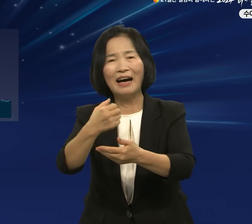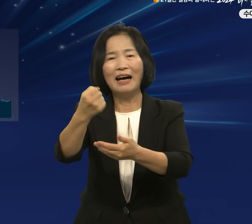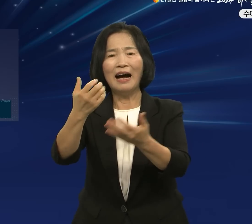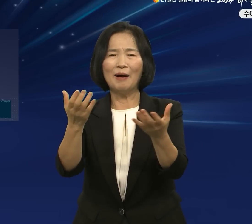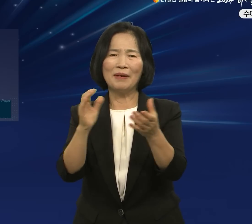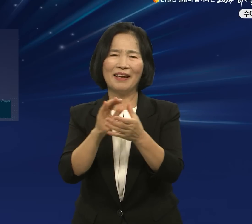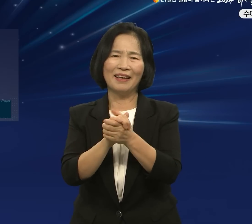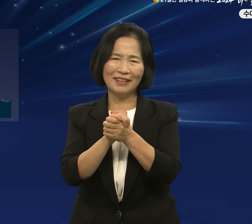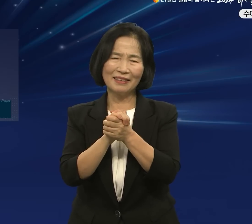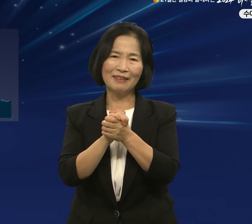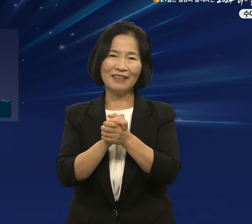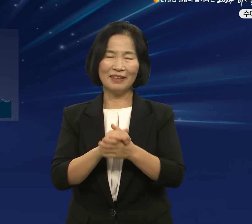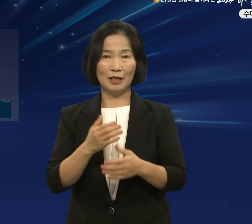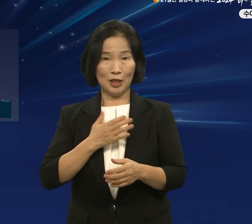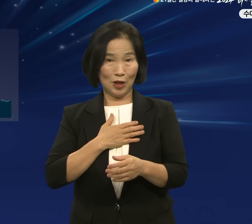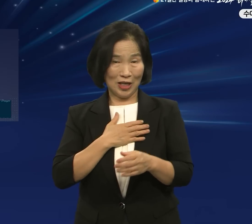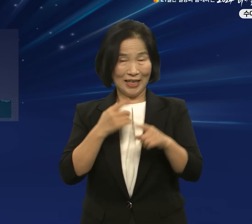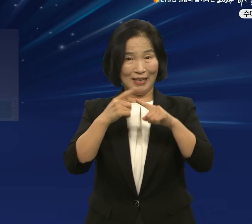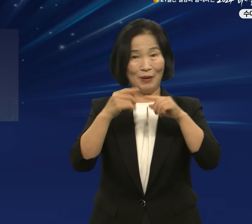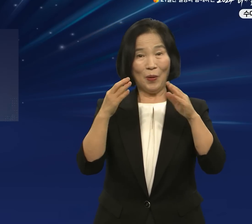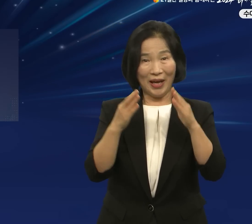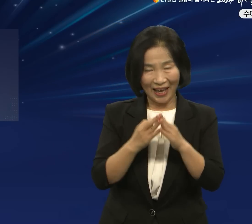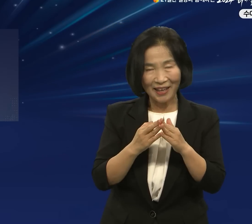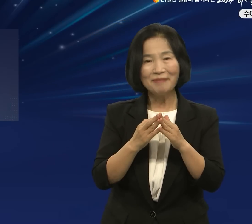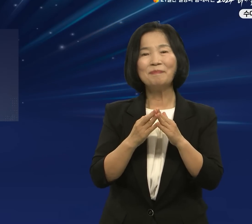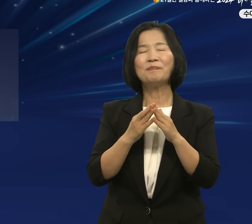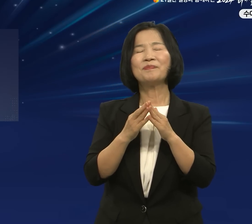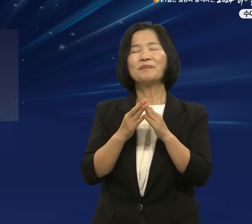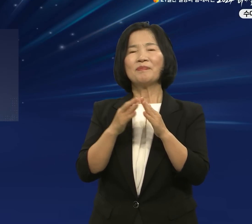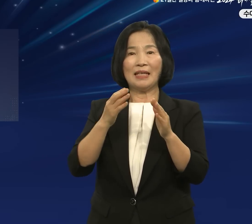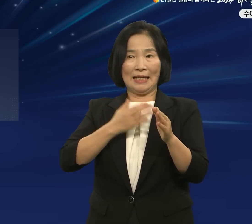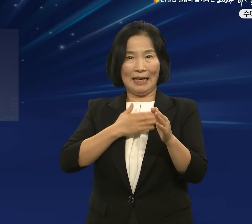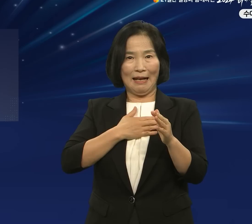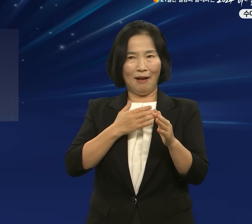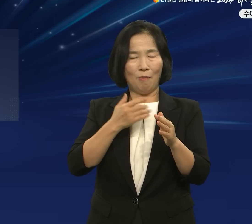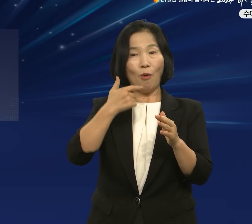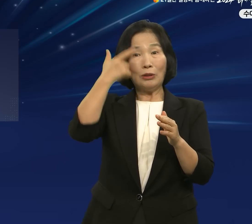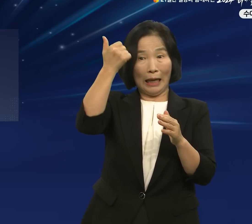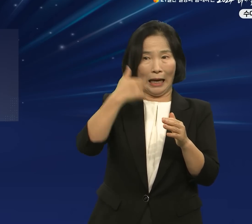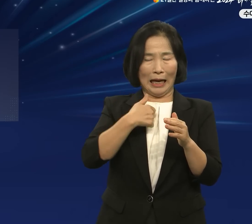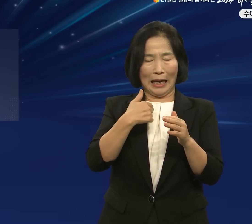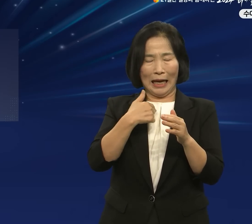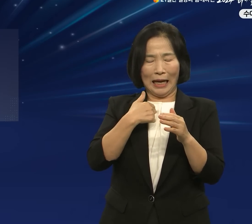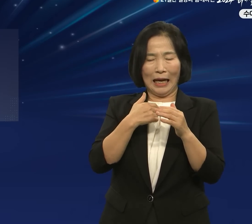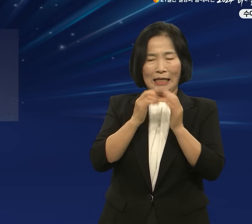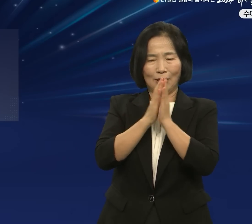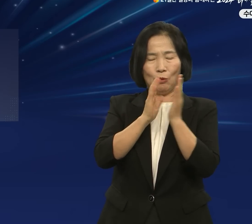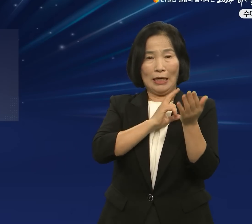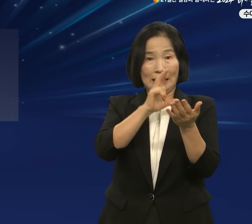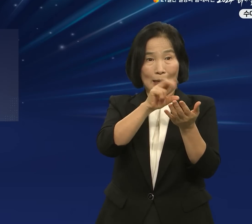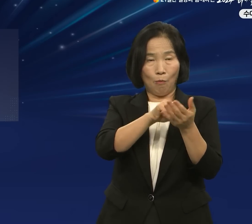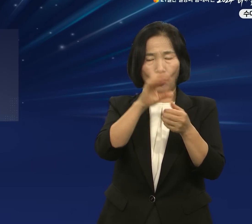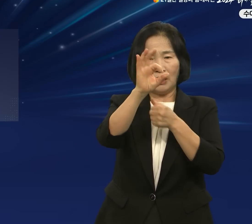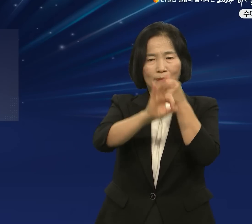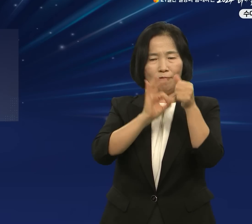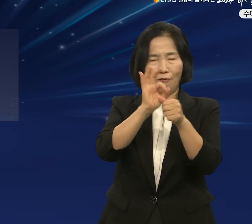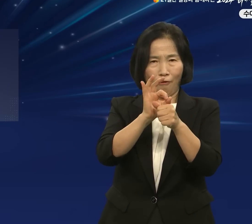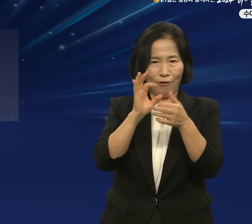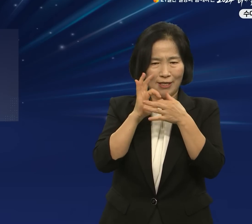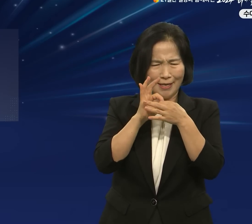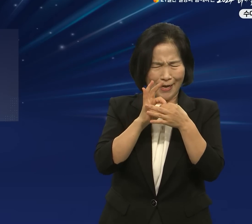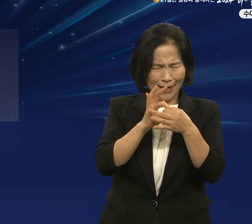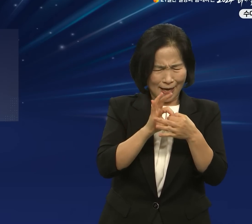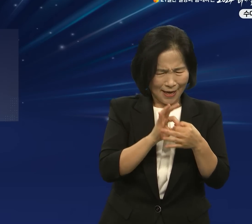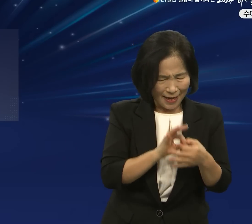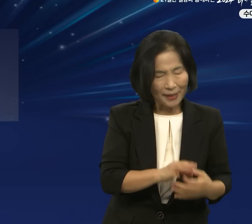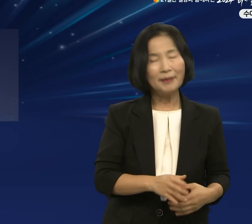저희 교회만 있는 기도 제목이 있습니다. 목사 혼자 하는 기도 제목입니다. 10년째 해오는 기도 제목입니다.